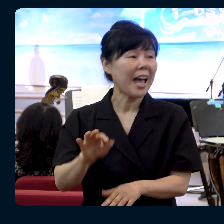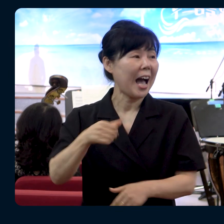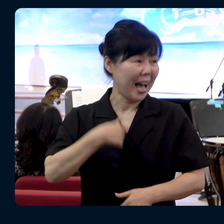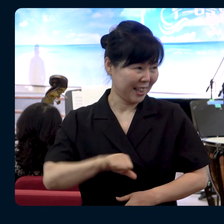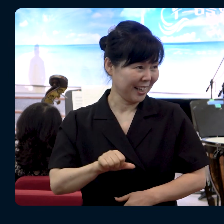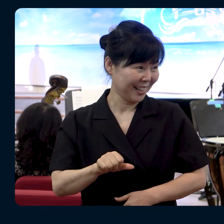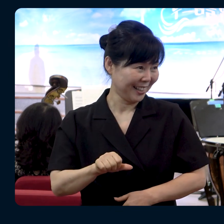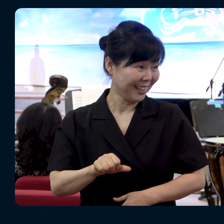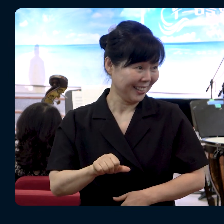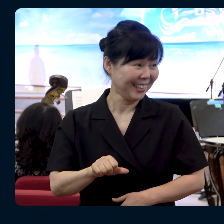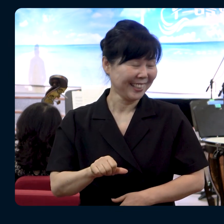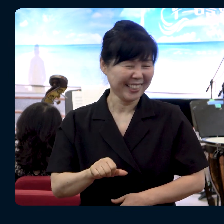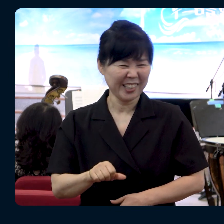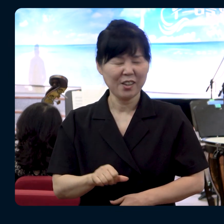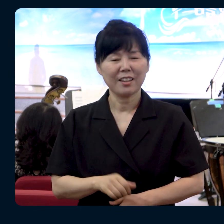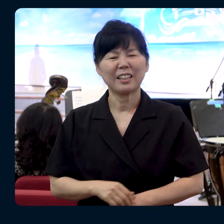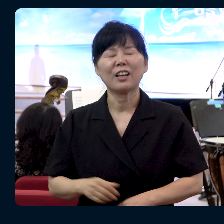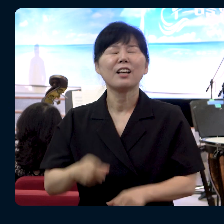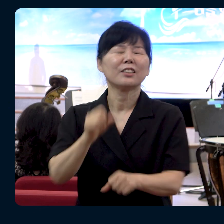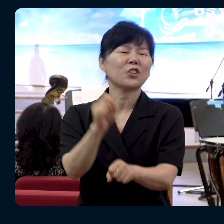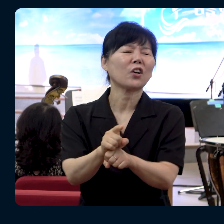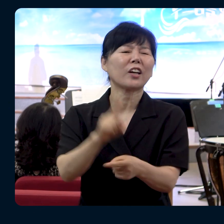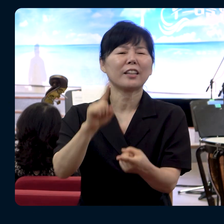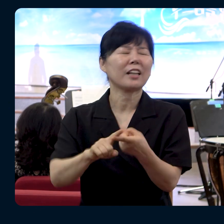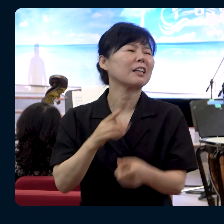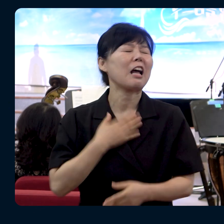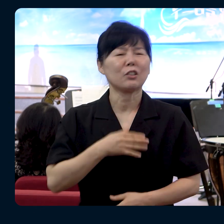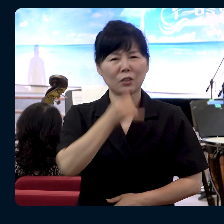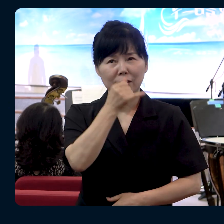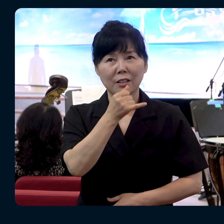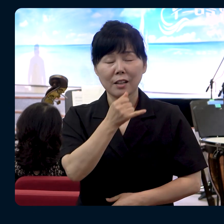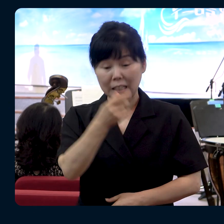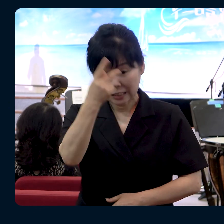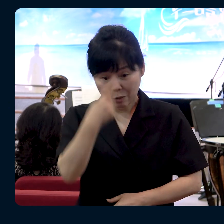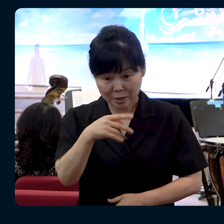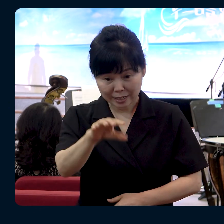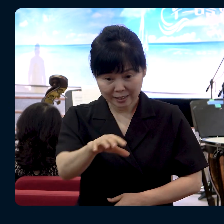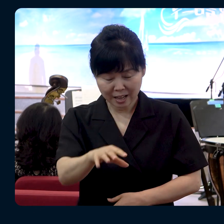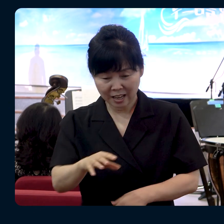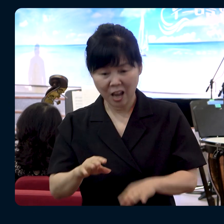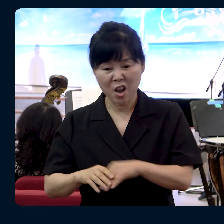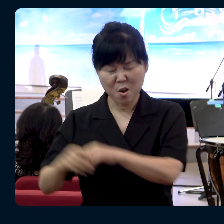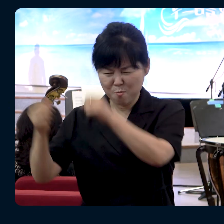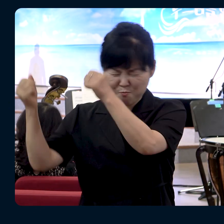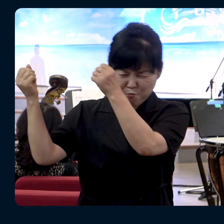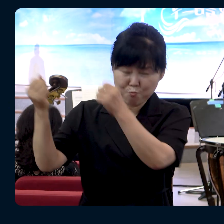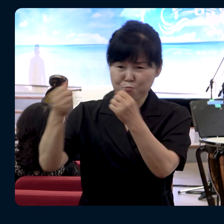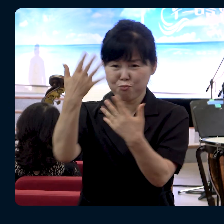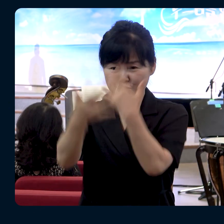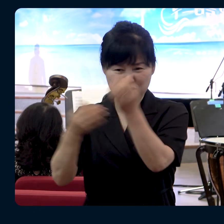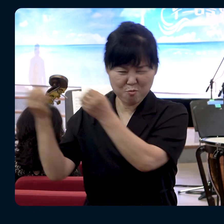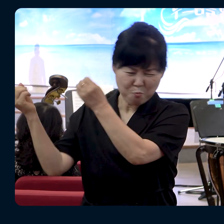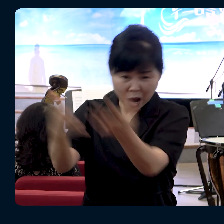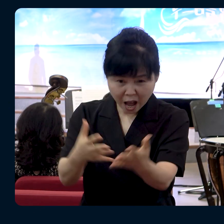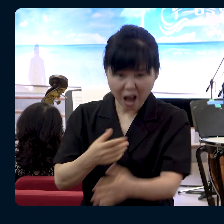그 별명에서 나오는 거죠. 그 사마리아 땅에 불 내리고 싶다, 불 태워버리고 싶다라는